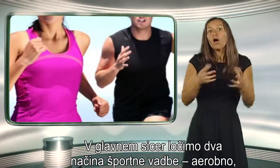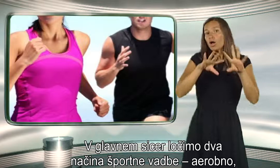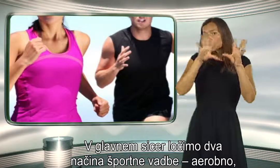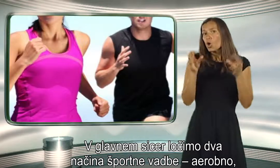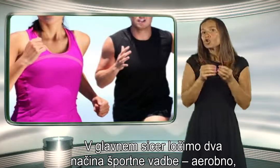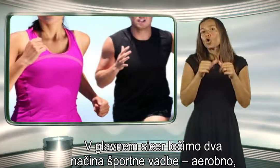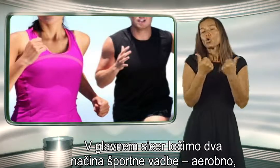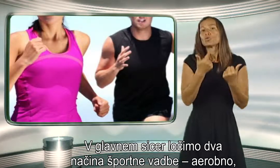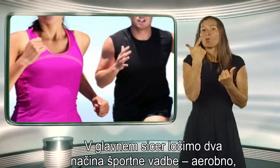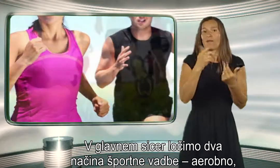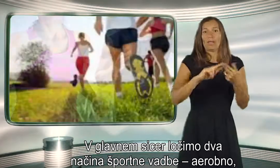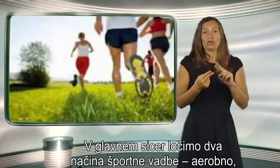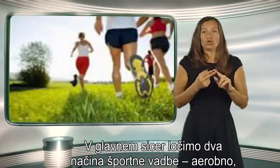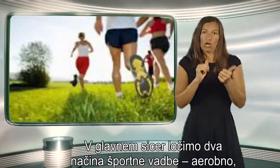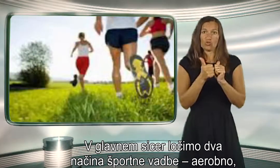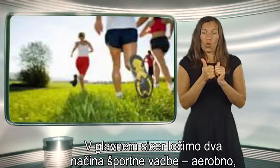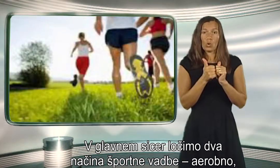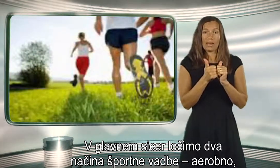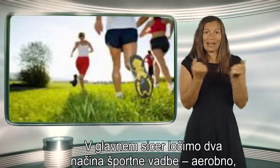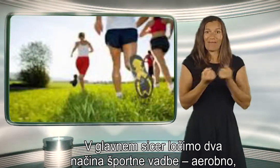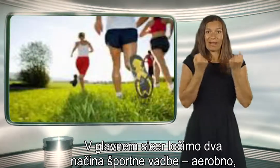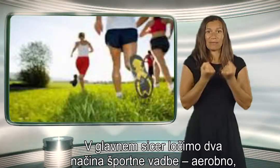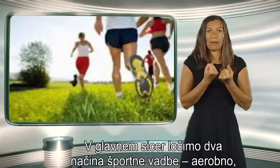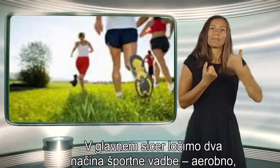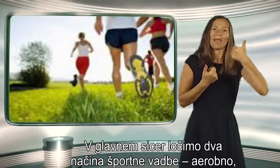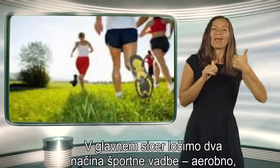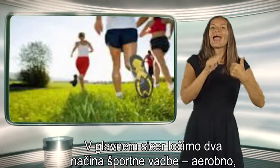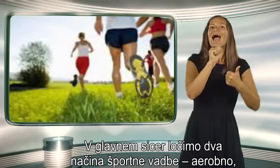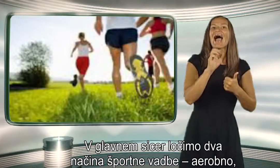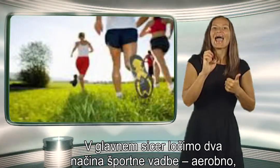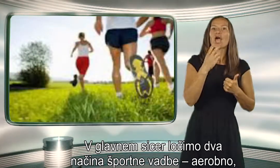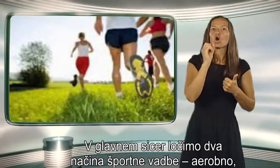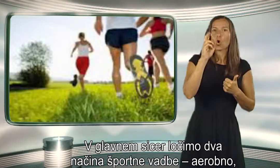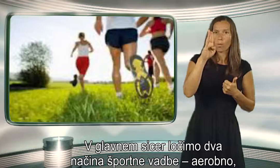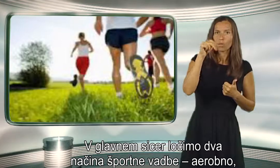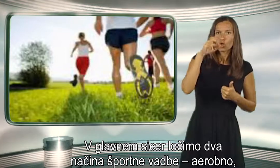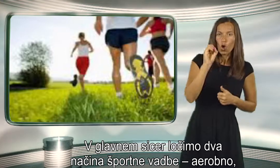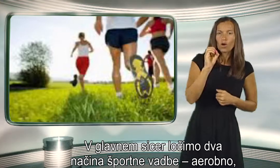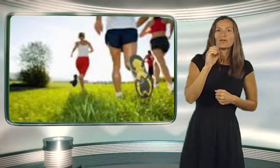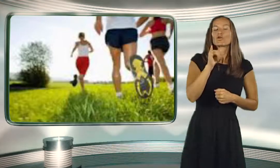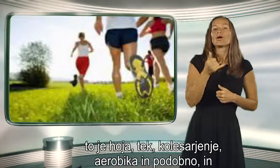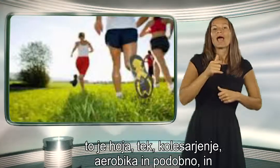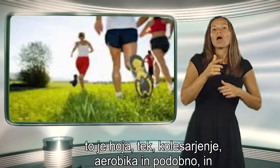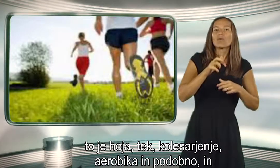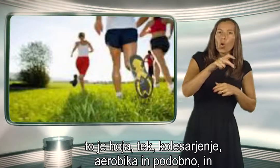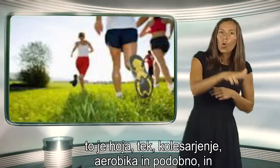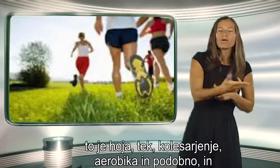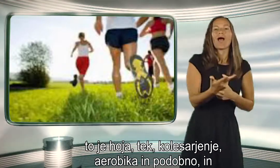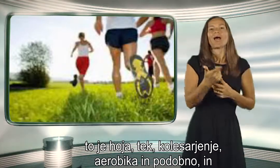V grobem sicer ločimo dva načina športne vadbe: aerobno, hoja, tek, kolesarjenje, aerobika